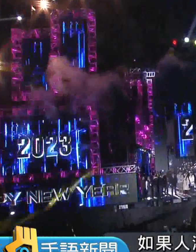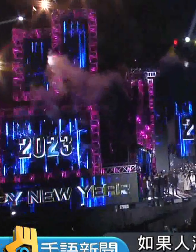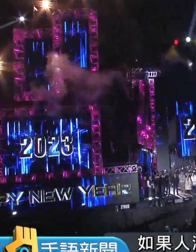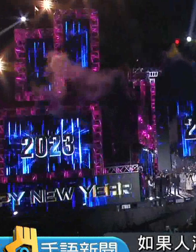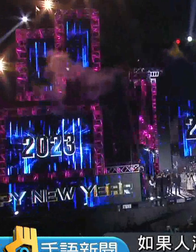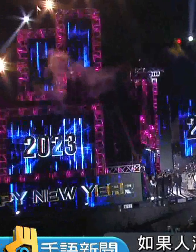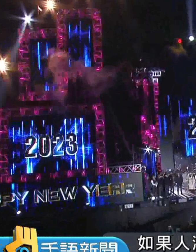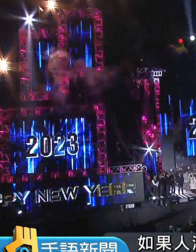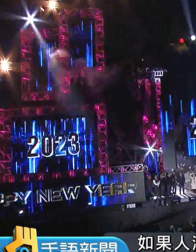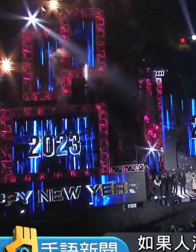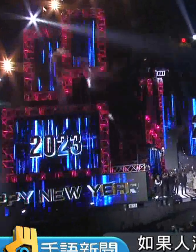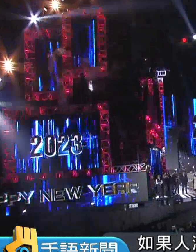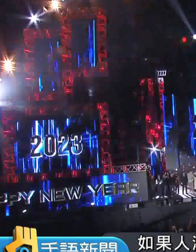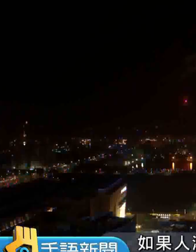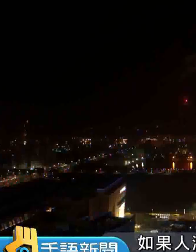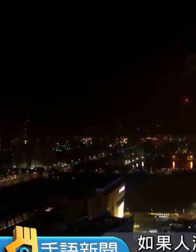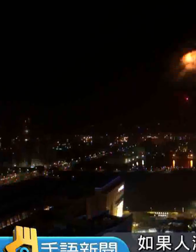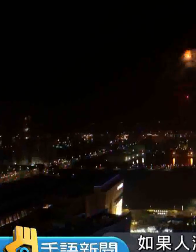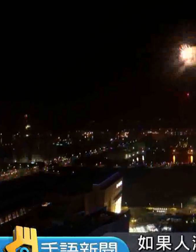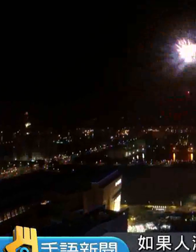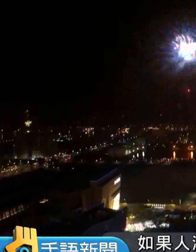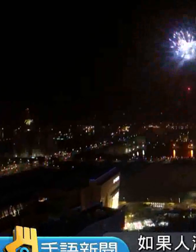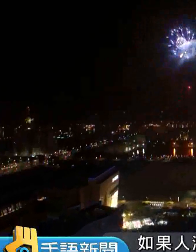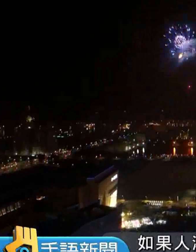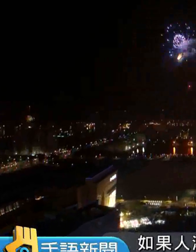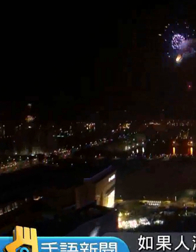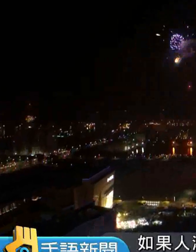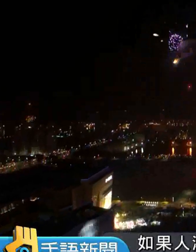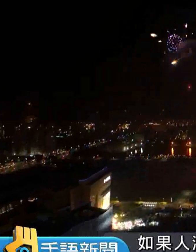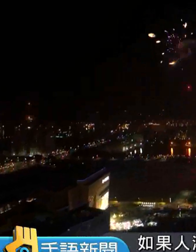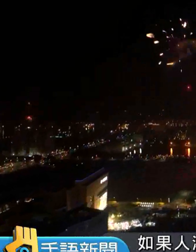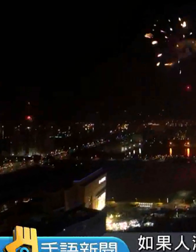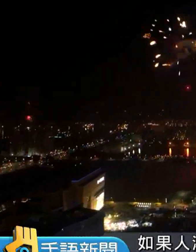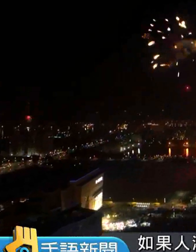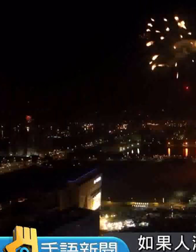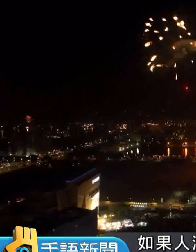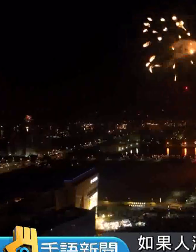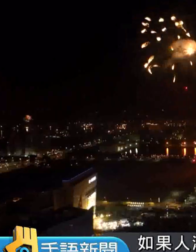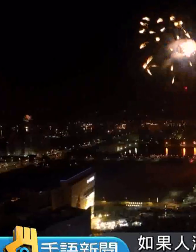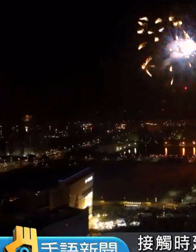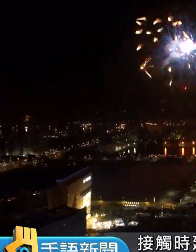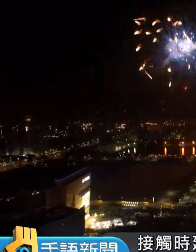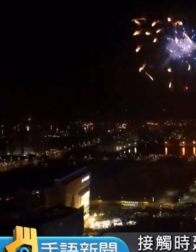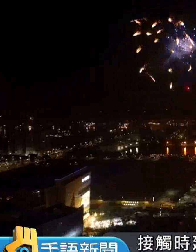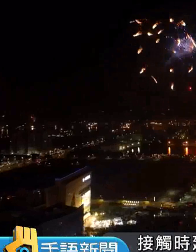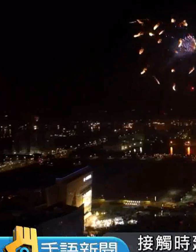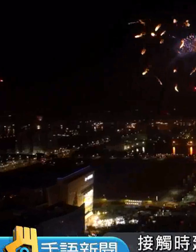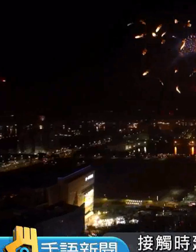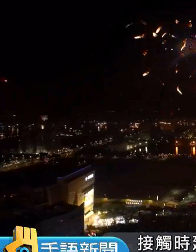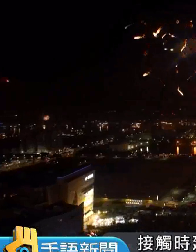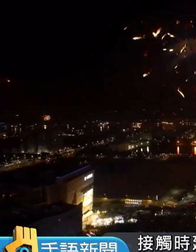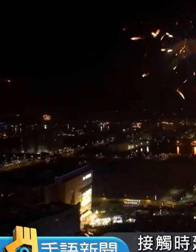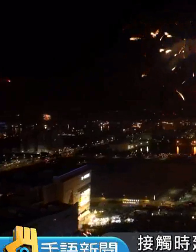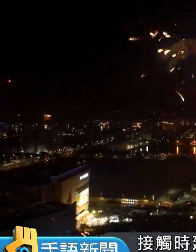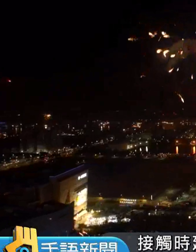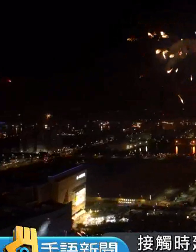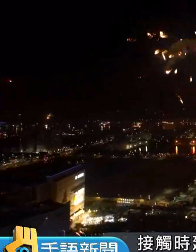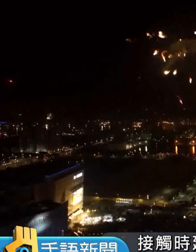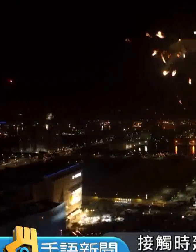持适当距离，或是通风不良场所，与年长者或是免疫低下者接触时，建议要自主戴上口罩，并提